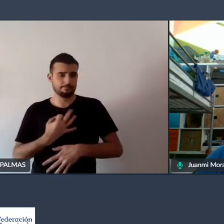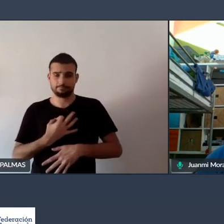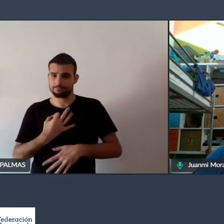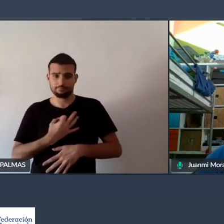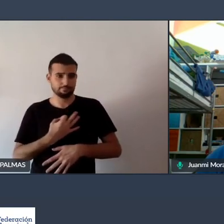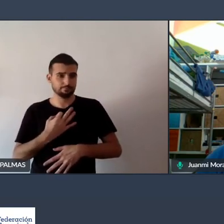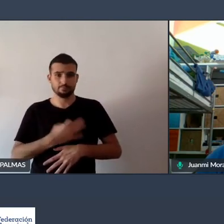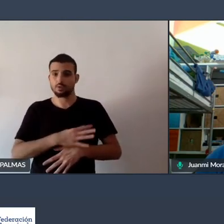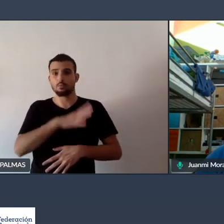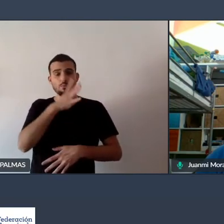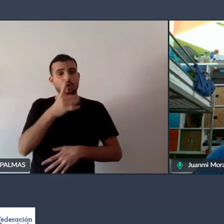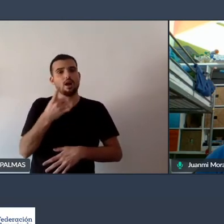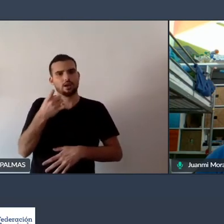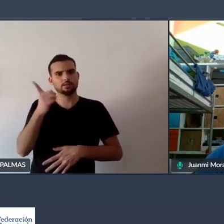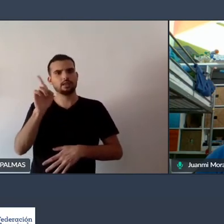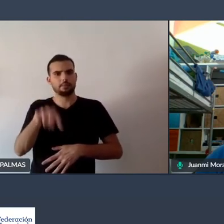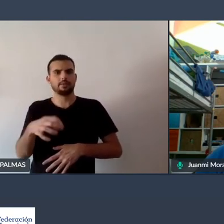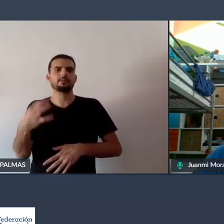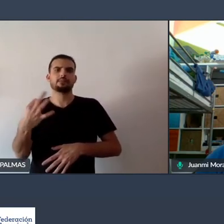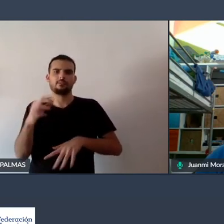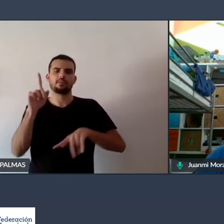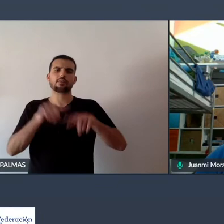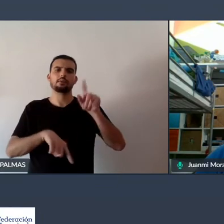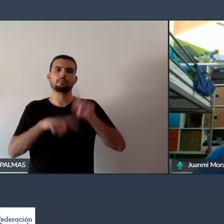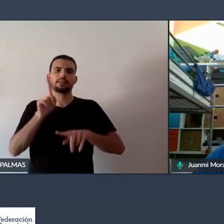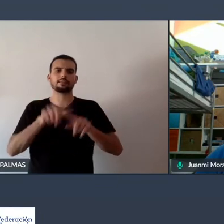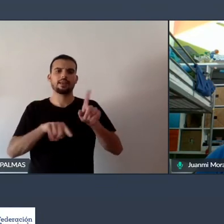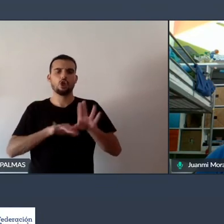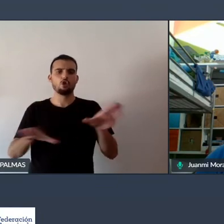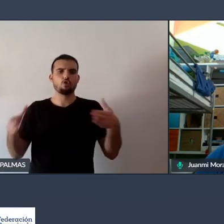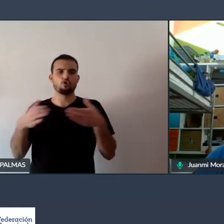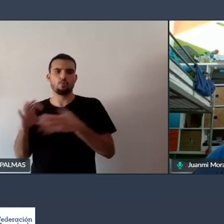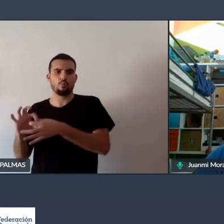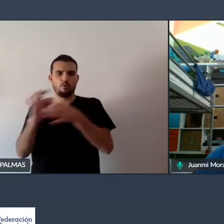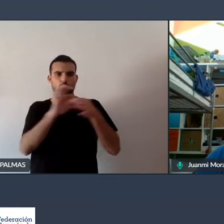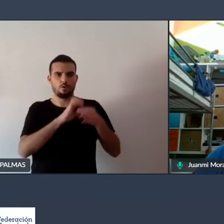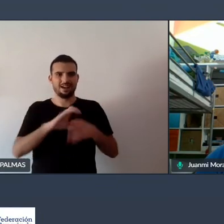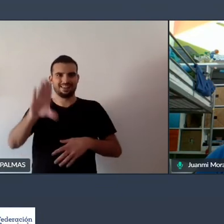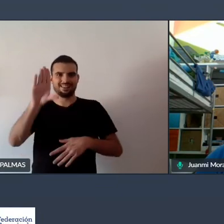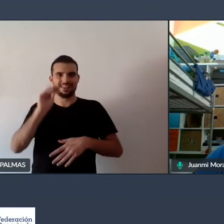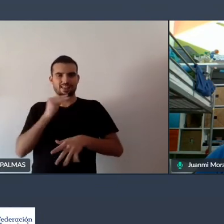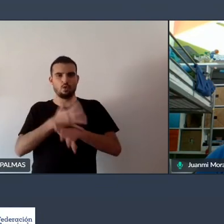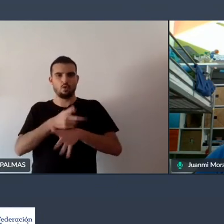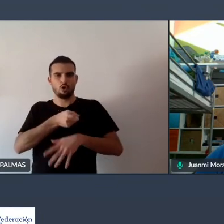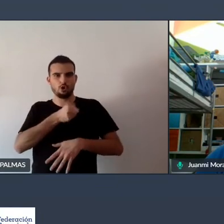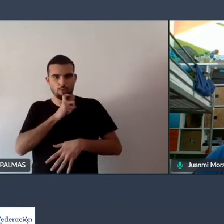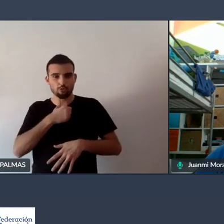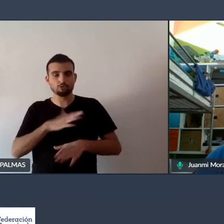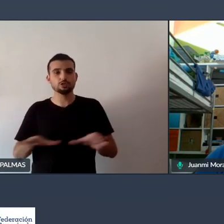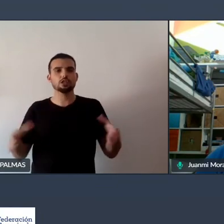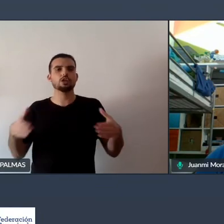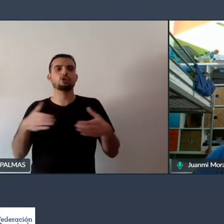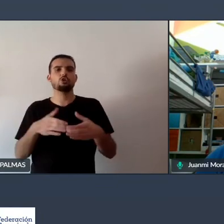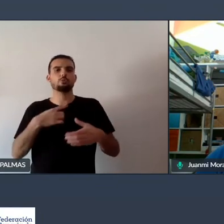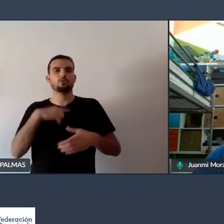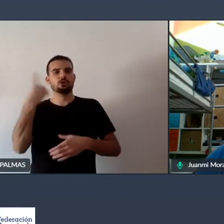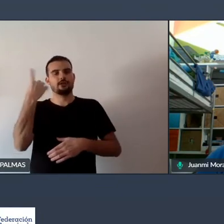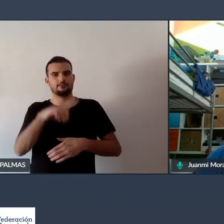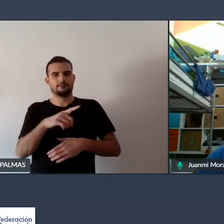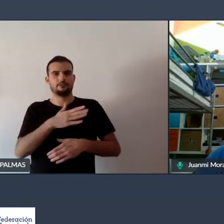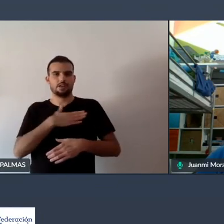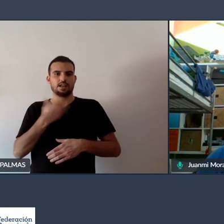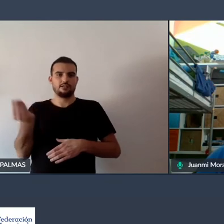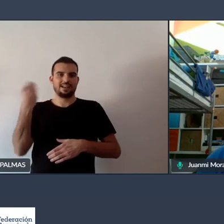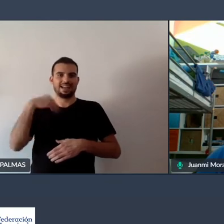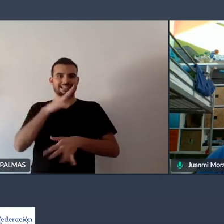hay un componente de entendimiento de juego colectivo. Y saber si Juanmi utiliza una situación de extrajuego ahora, yo no puedo a lo